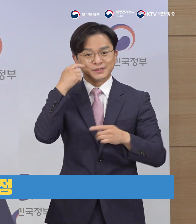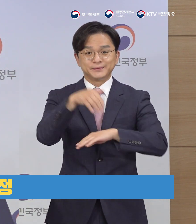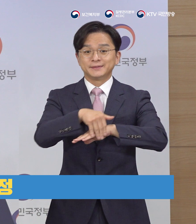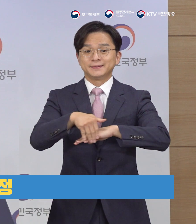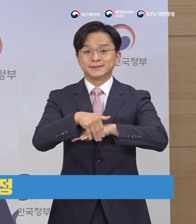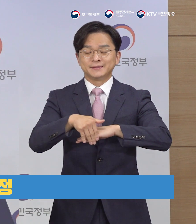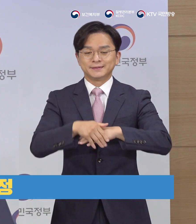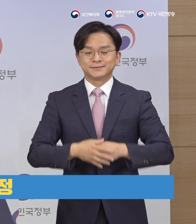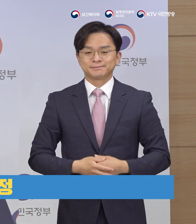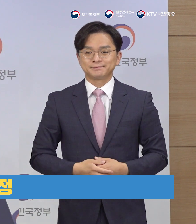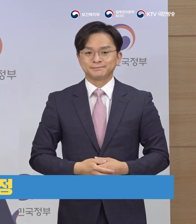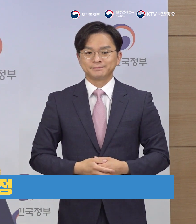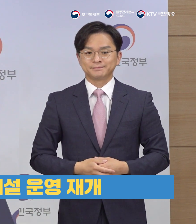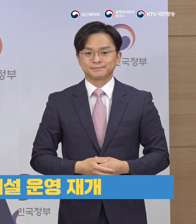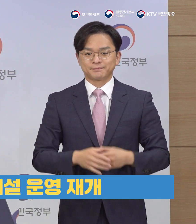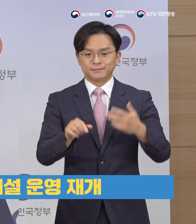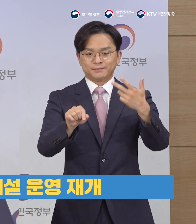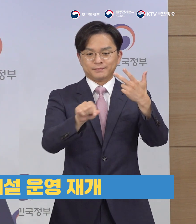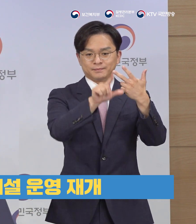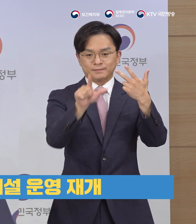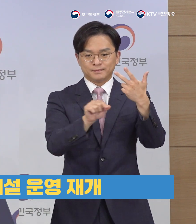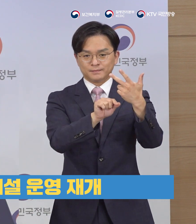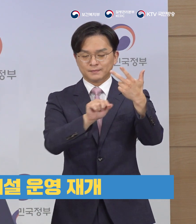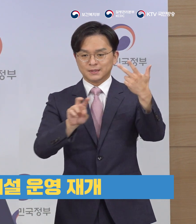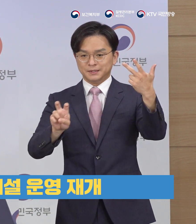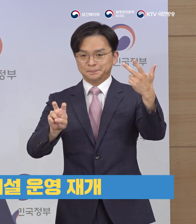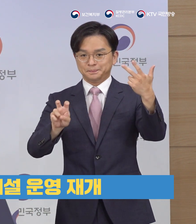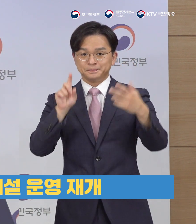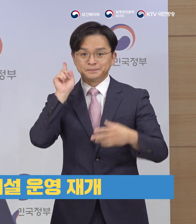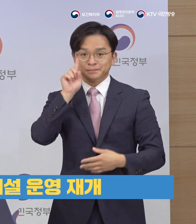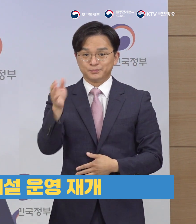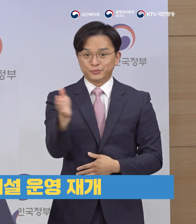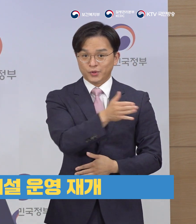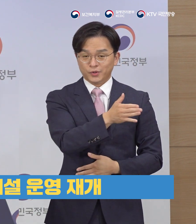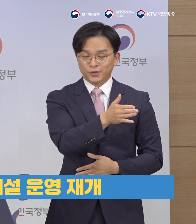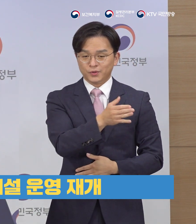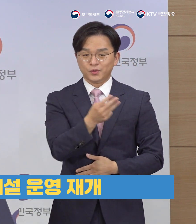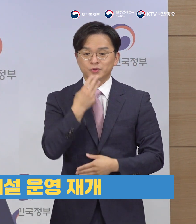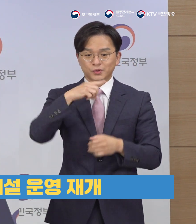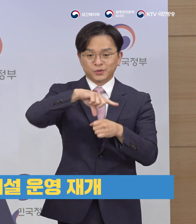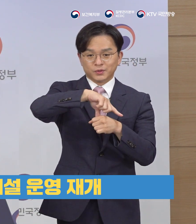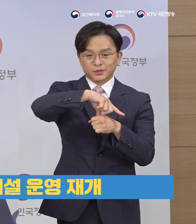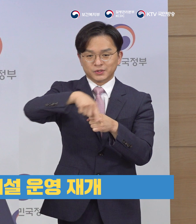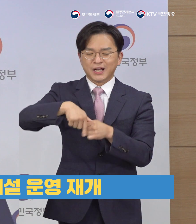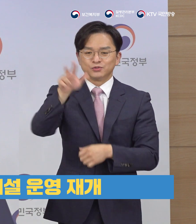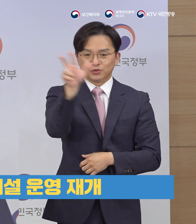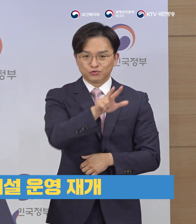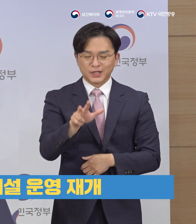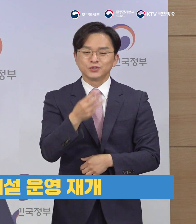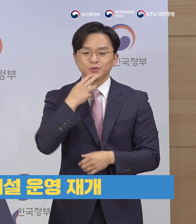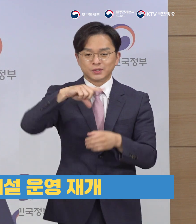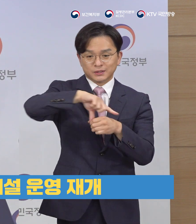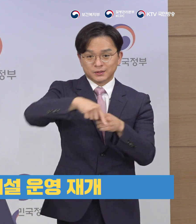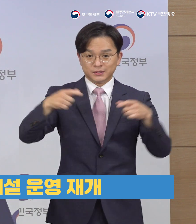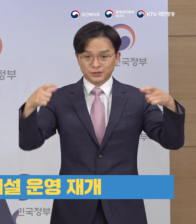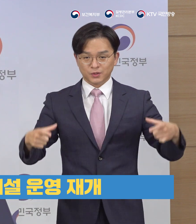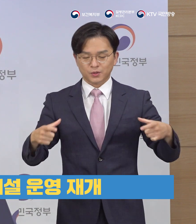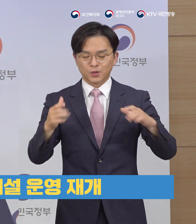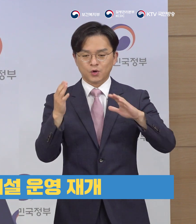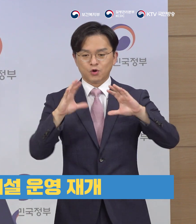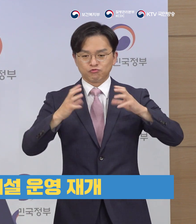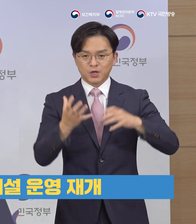조치를 조정하고자 합니다. 7월 20일 내일부터 공공시설 운영 제한을 해제하여